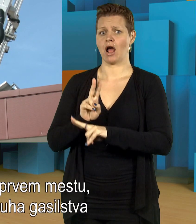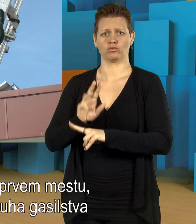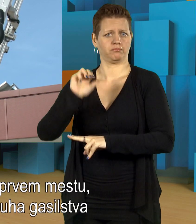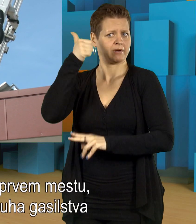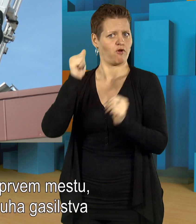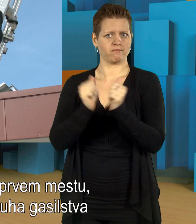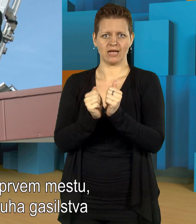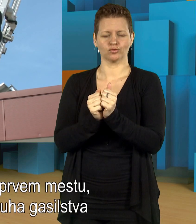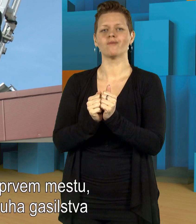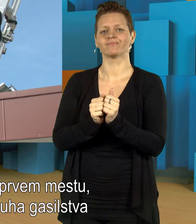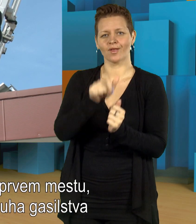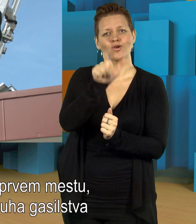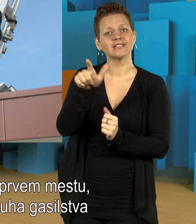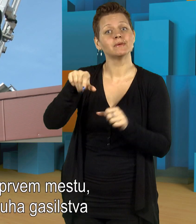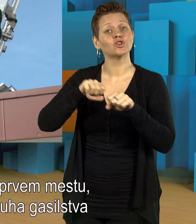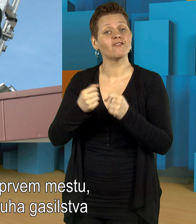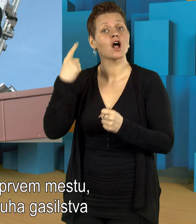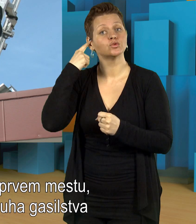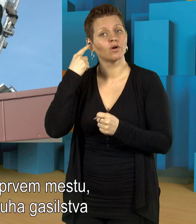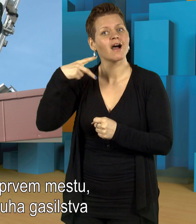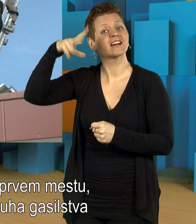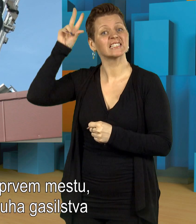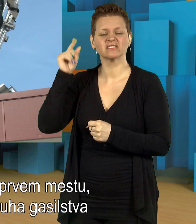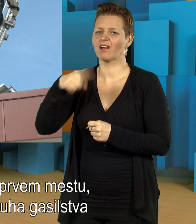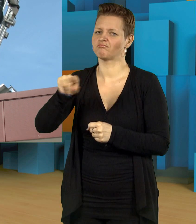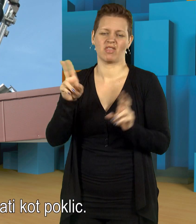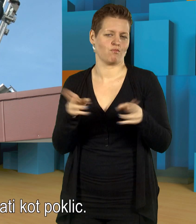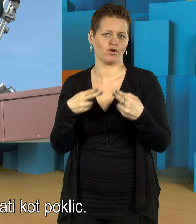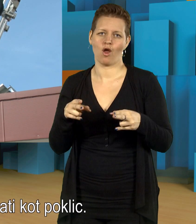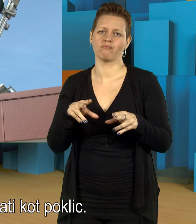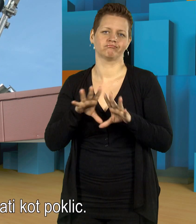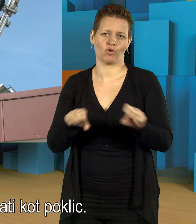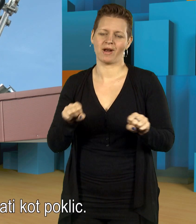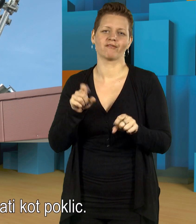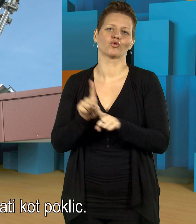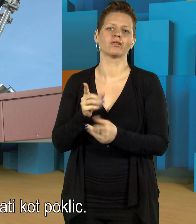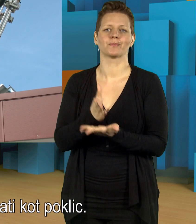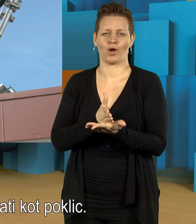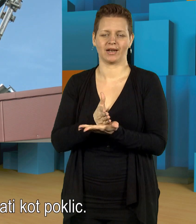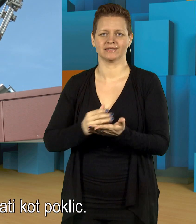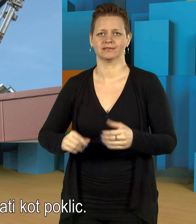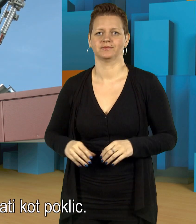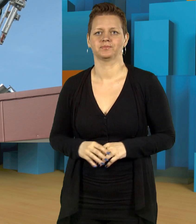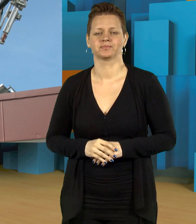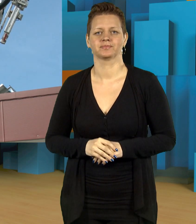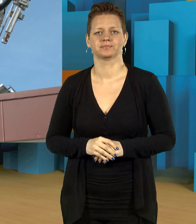Ker je varnost na prvem mestu, osebe z okvaro sluha gasilstva ne morejo opravljati kot poklic.